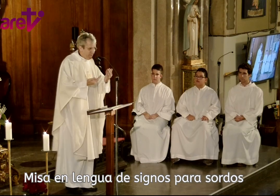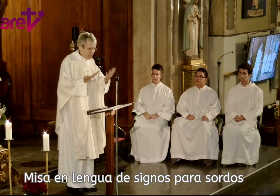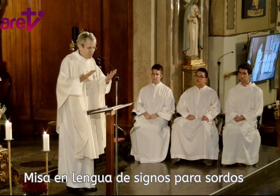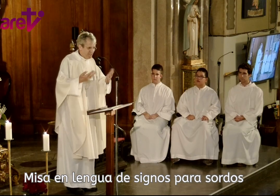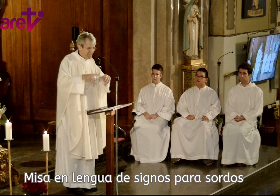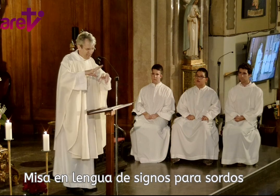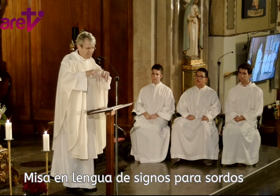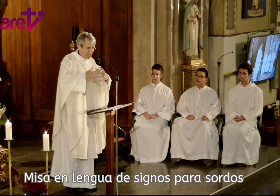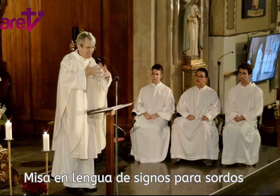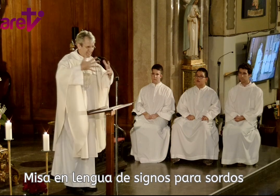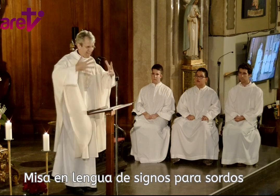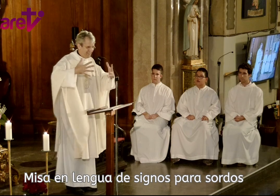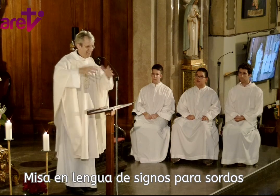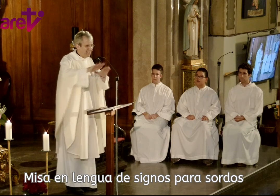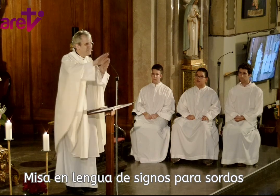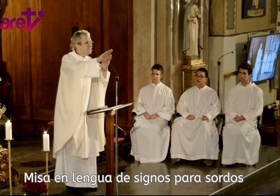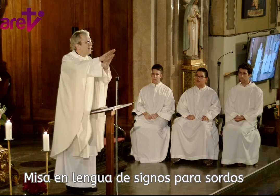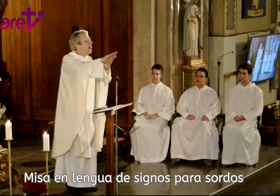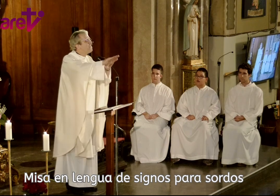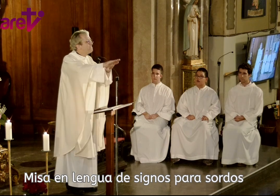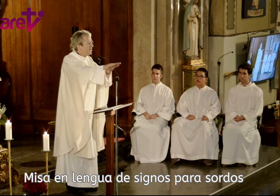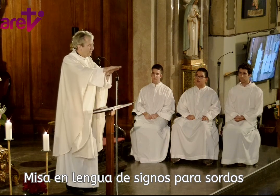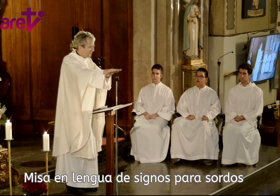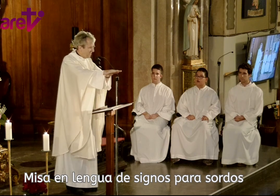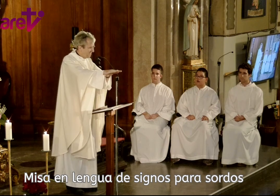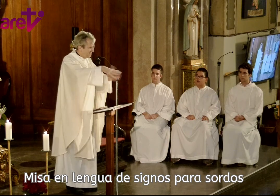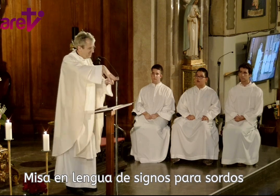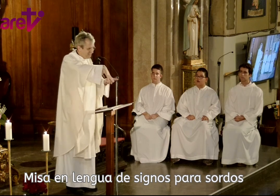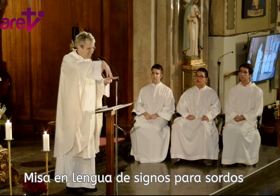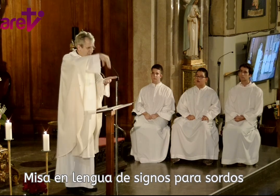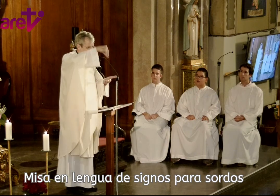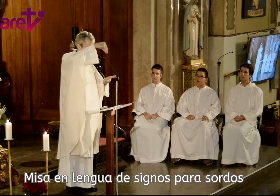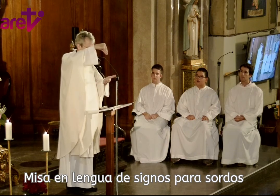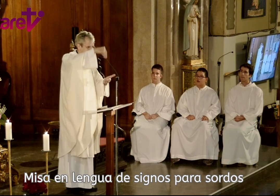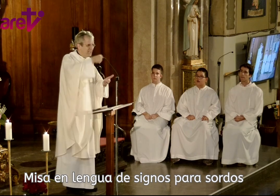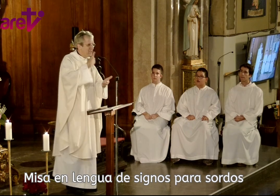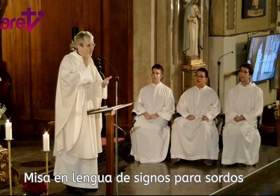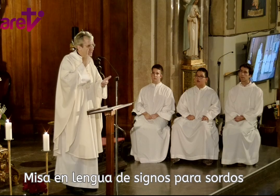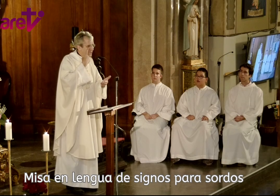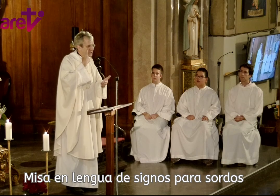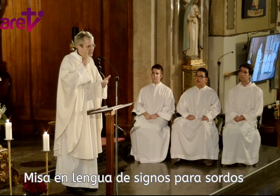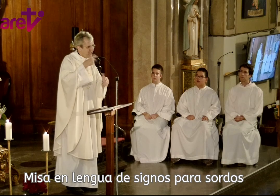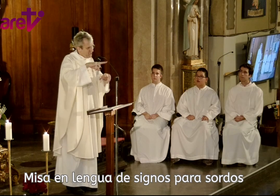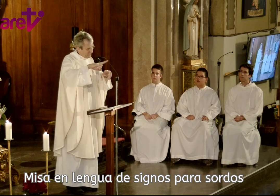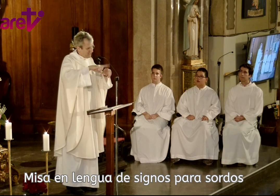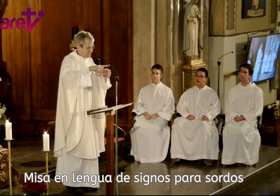Celebramos esta fiesta grande de la patrona de la parroquia. Fijaros que las